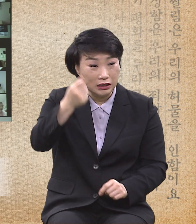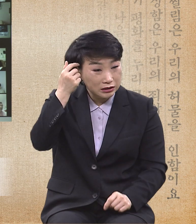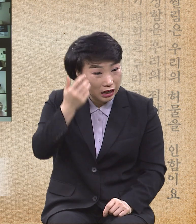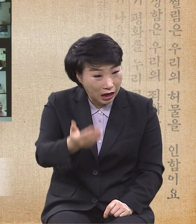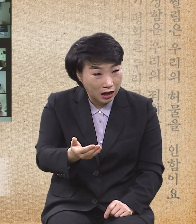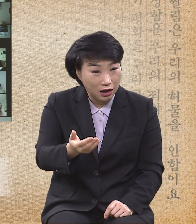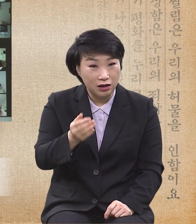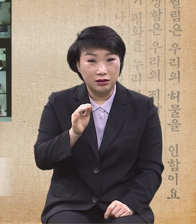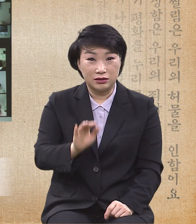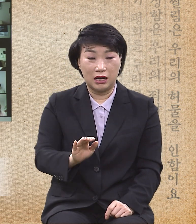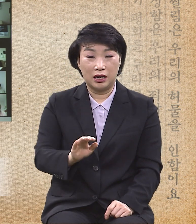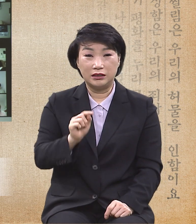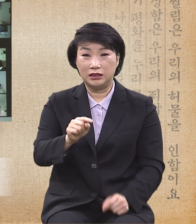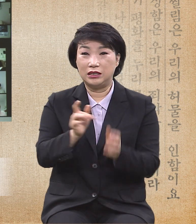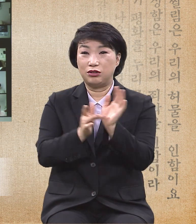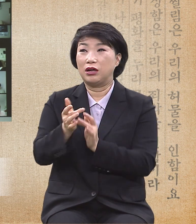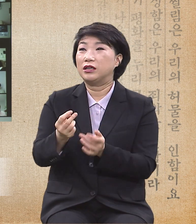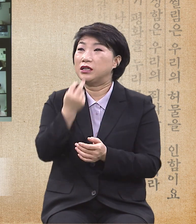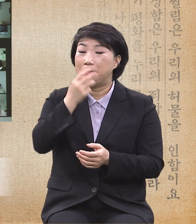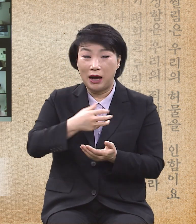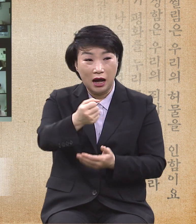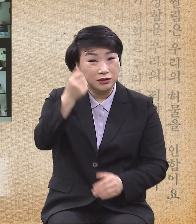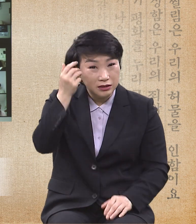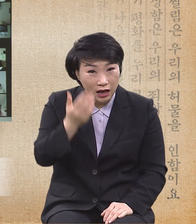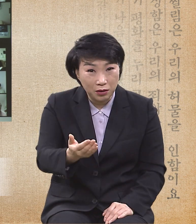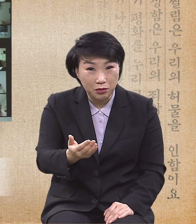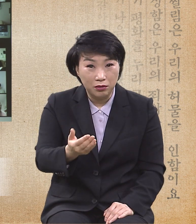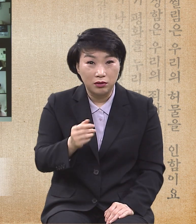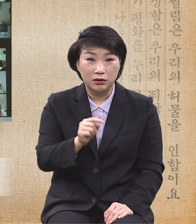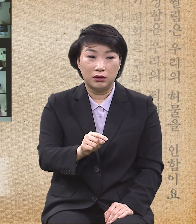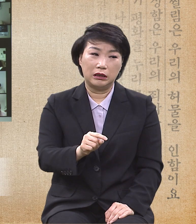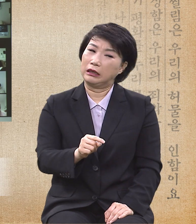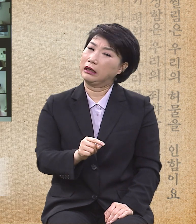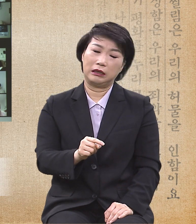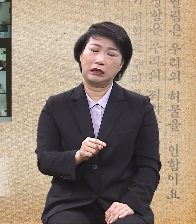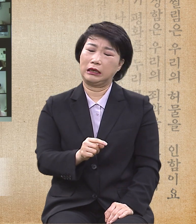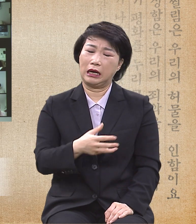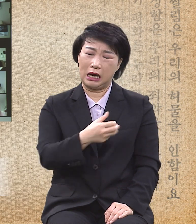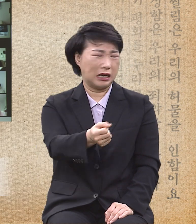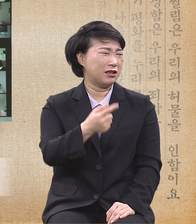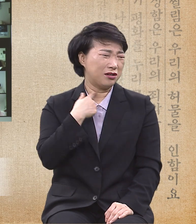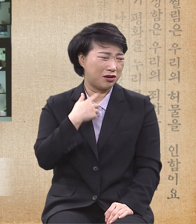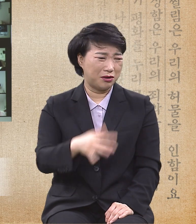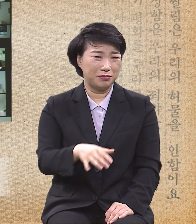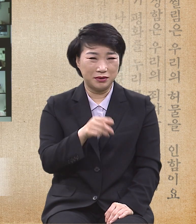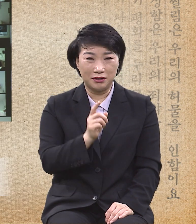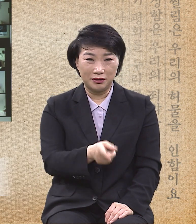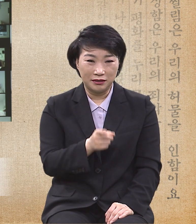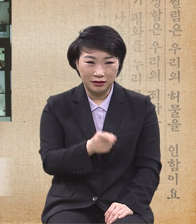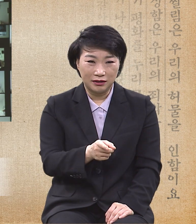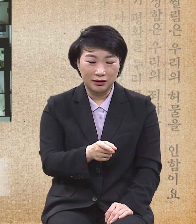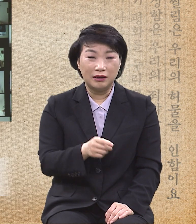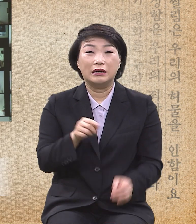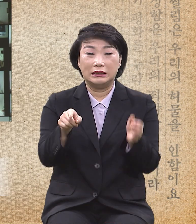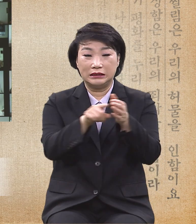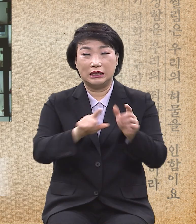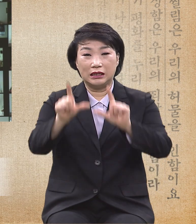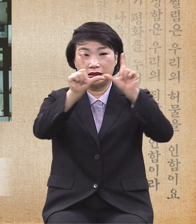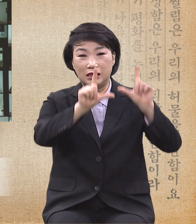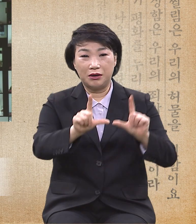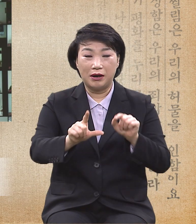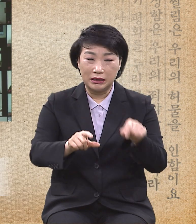가져봤니? 그 생명을 가져봤니? 너는 가져본 자가 아니니까